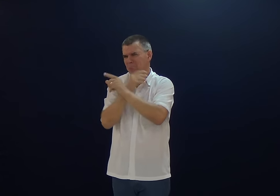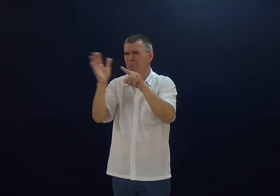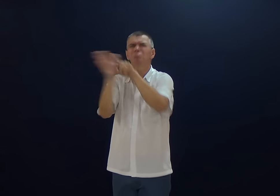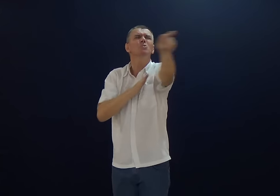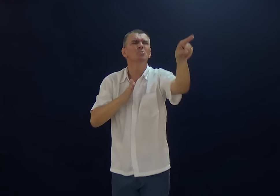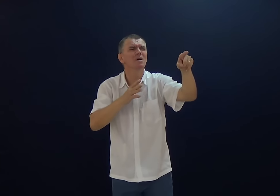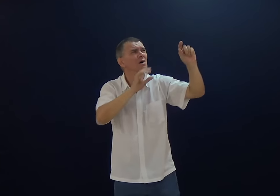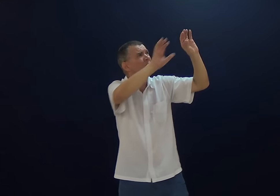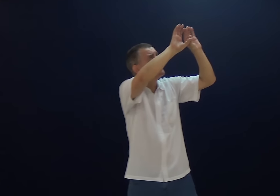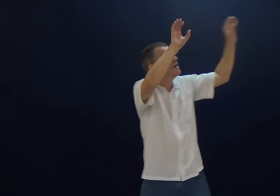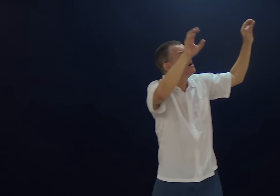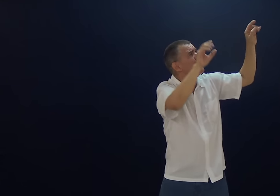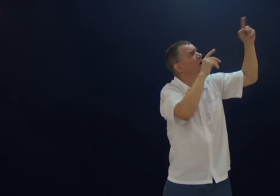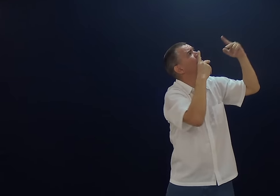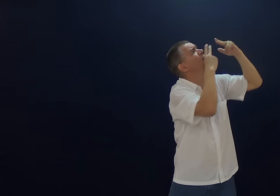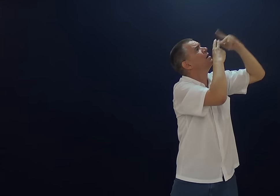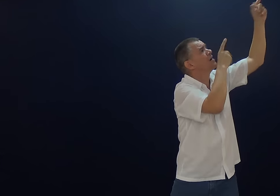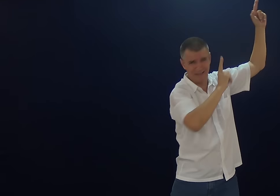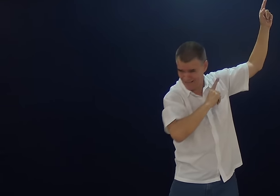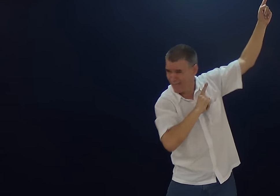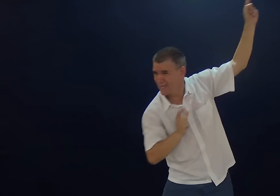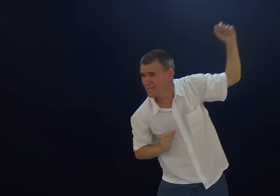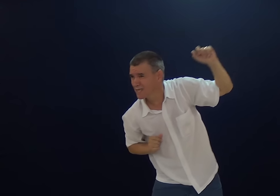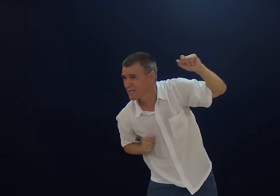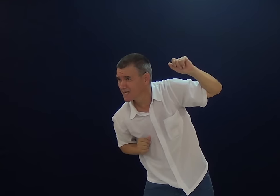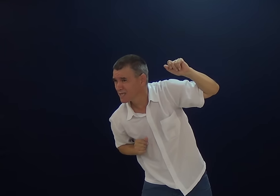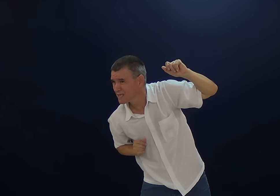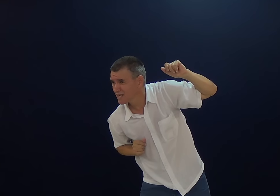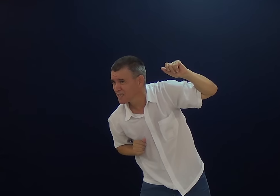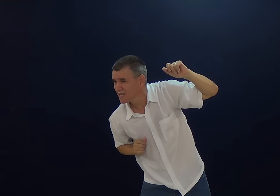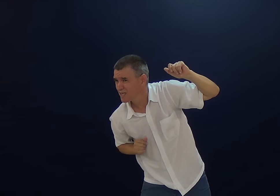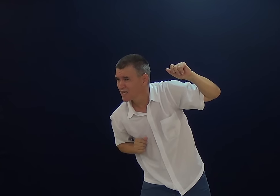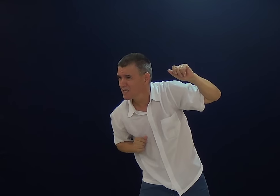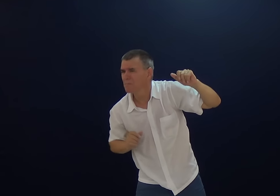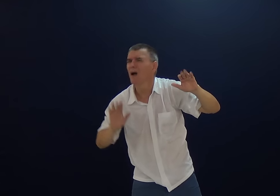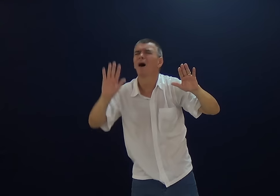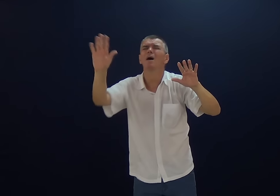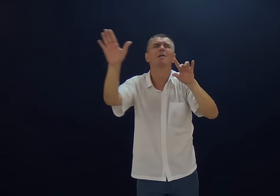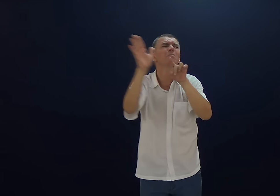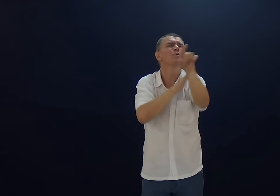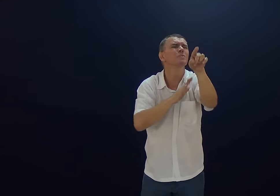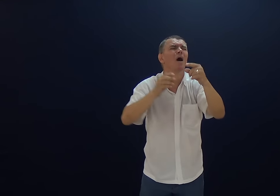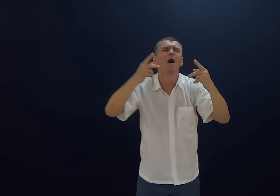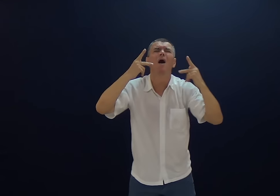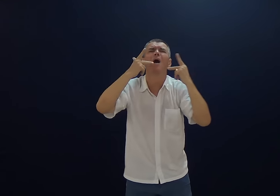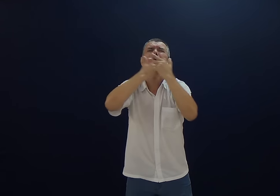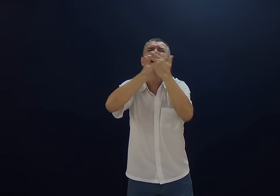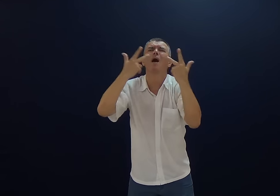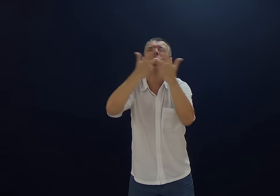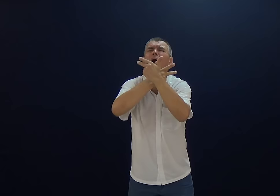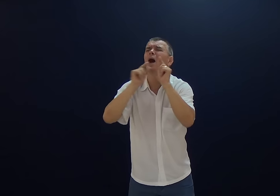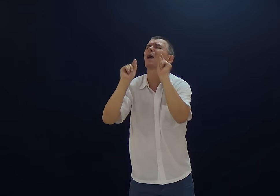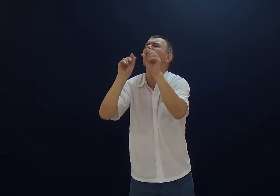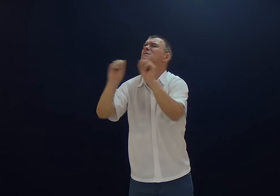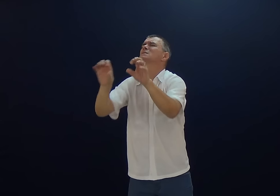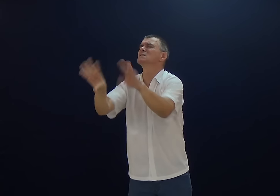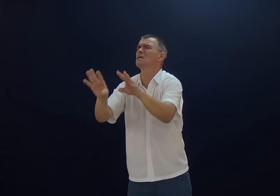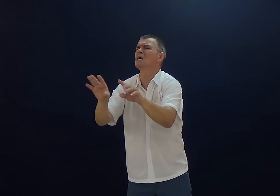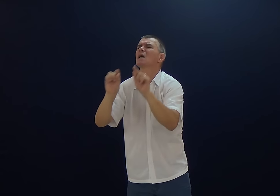porque no céu não estarão não entrarão sofoque mas eu vou perguntar